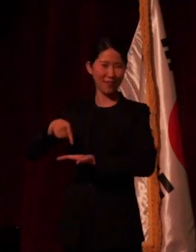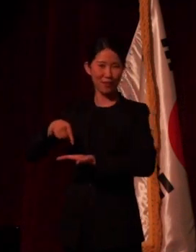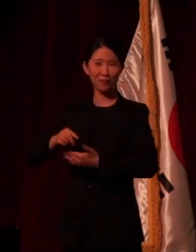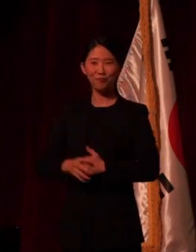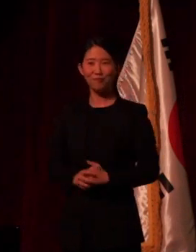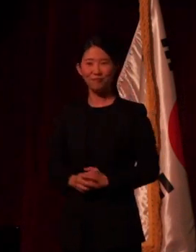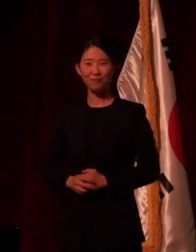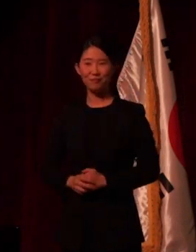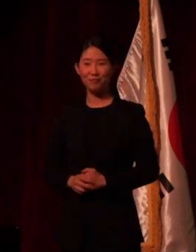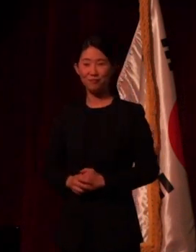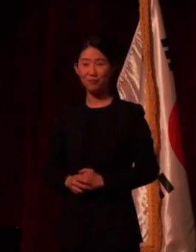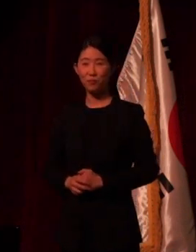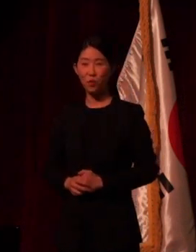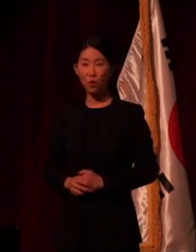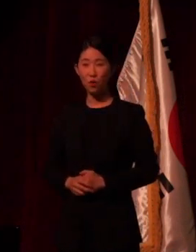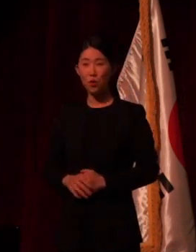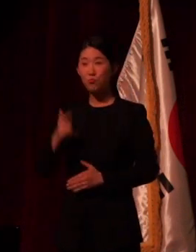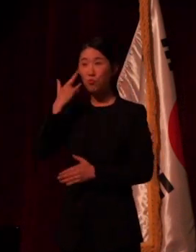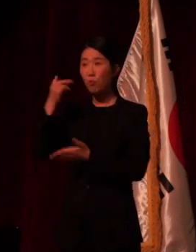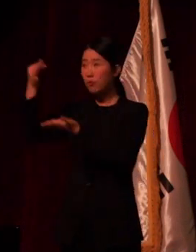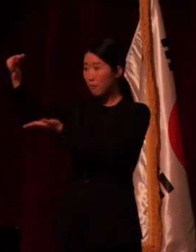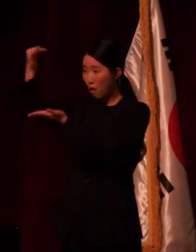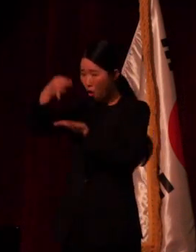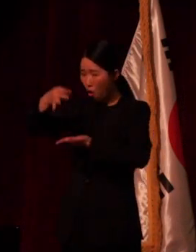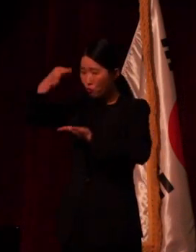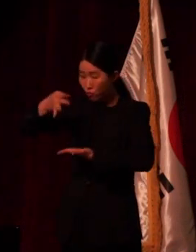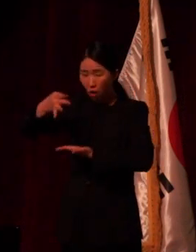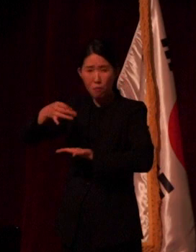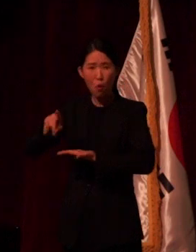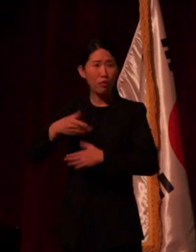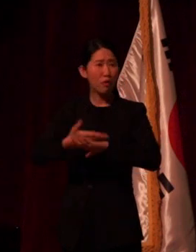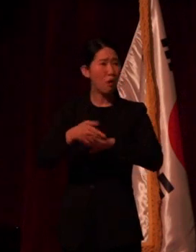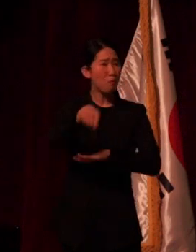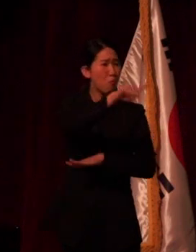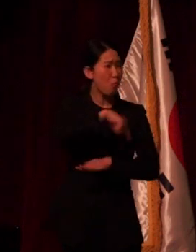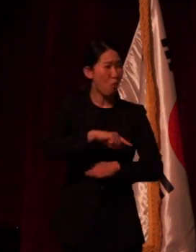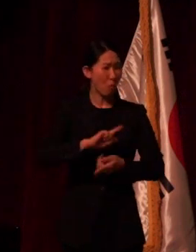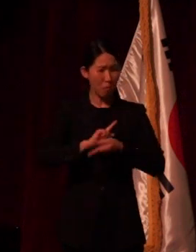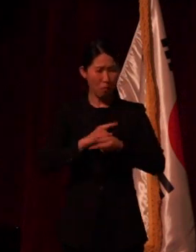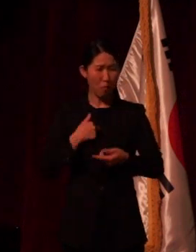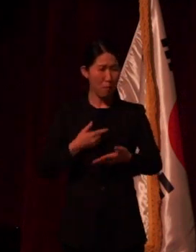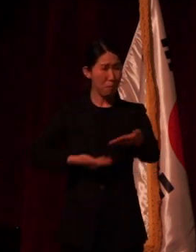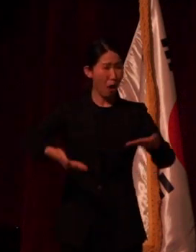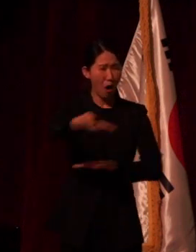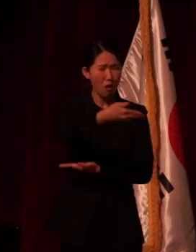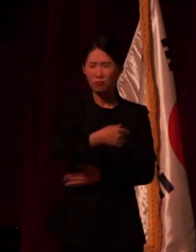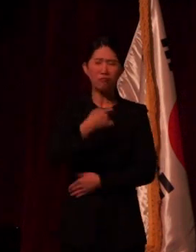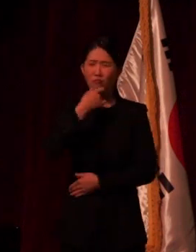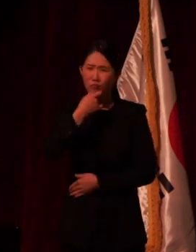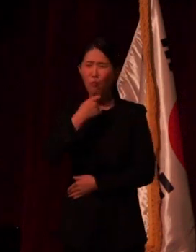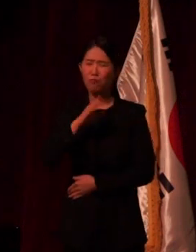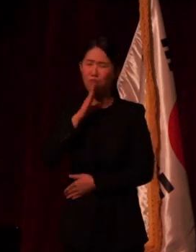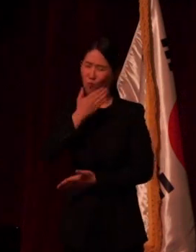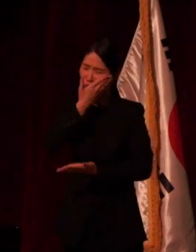그건 그 무엇과도 바꾸고 싶지 않은 아주 귀하고 아름다운 것입니다.